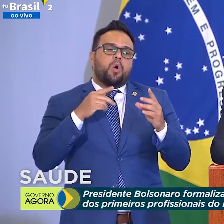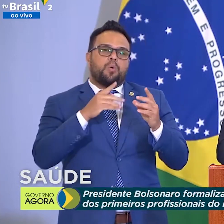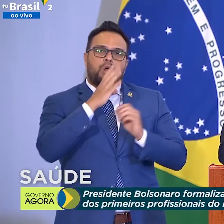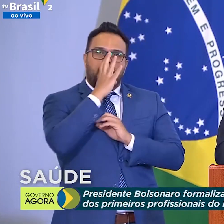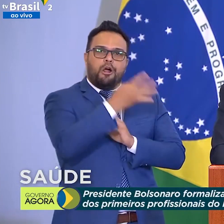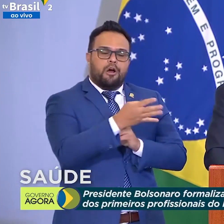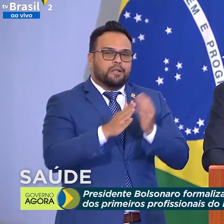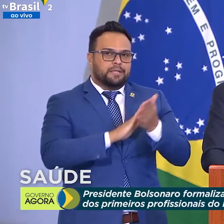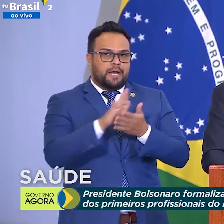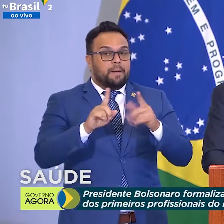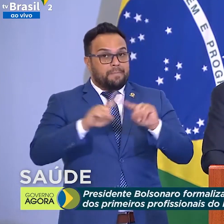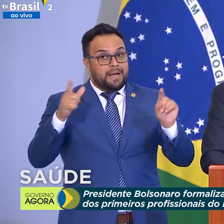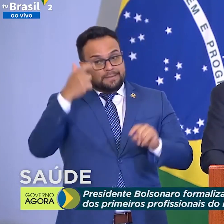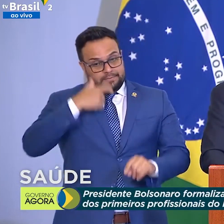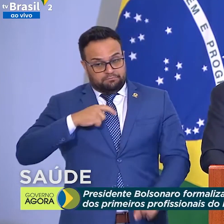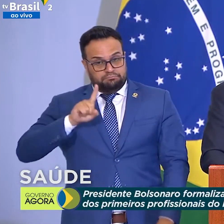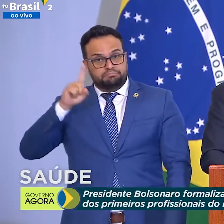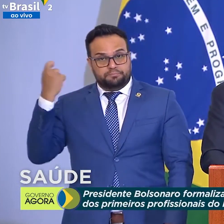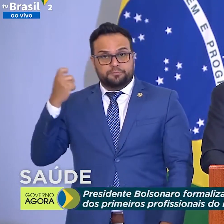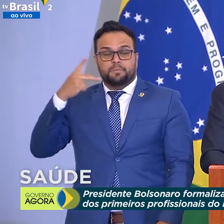meu parlamento daquela época.